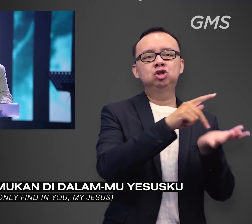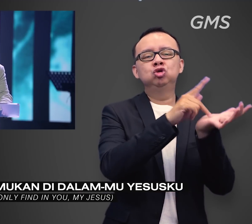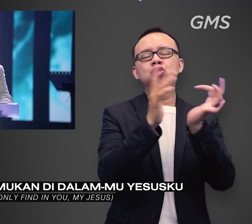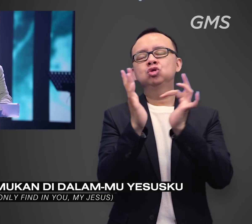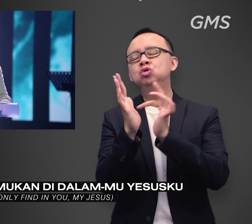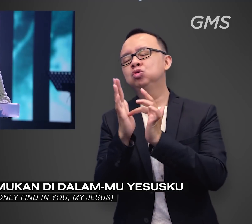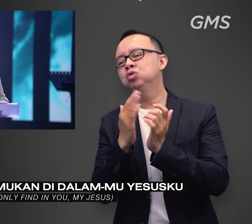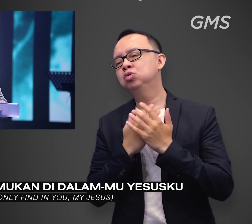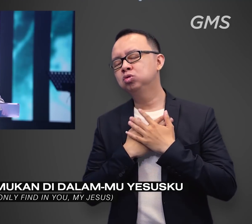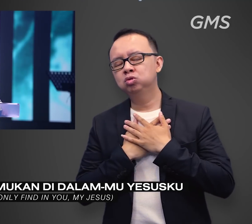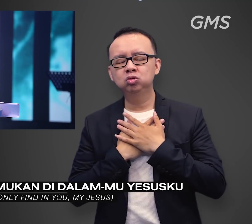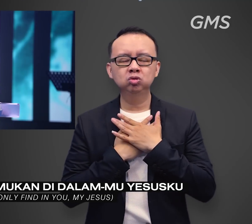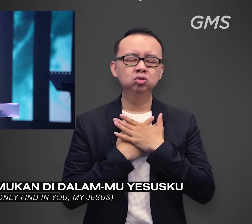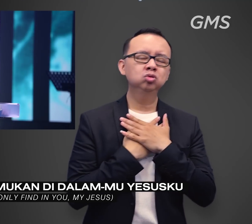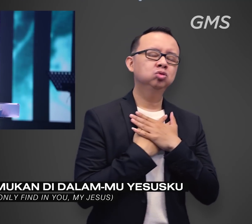Yesusku.